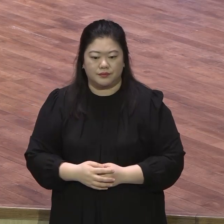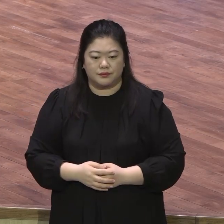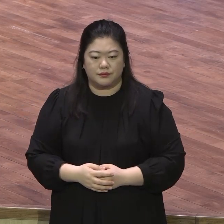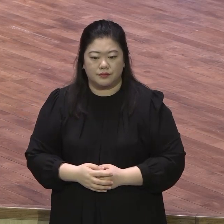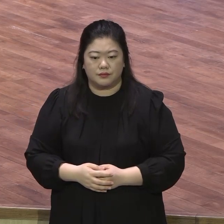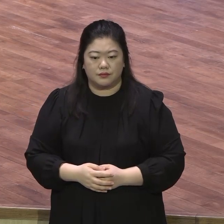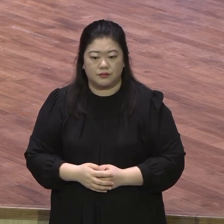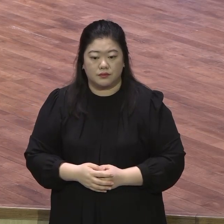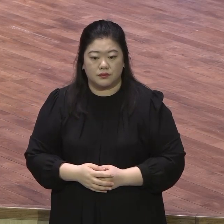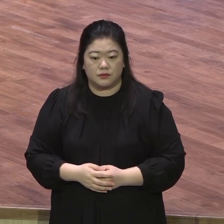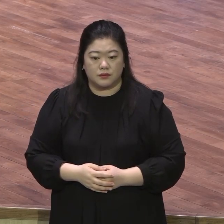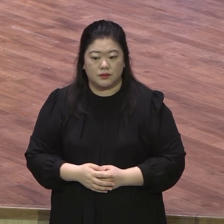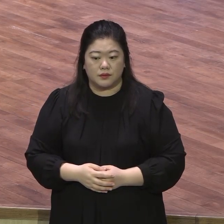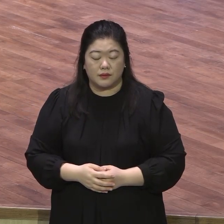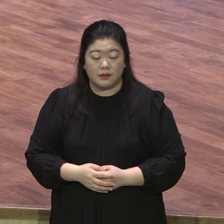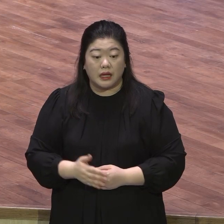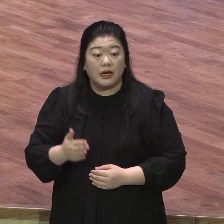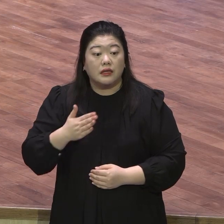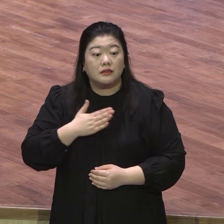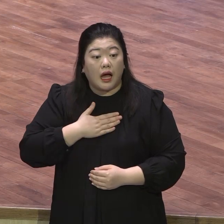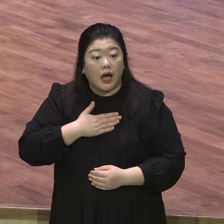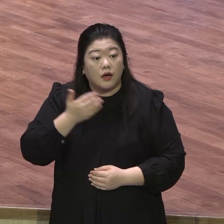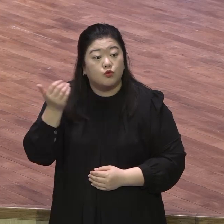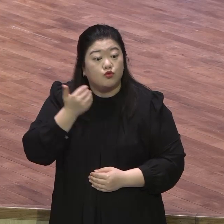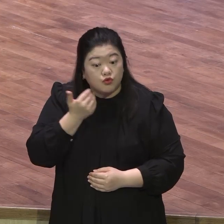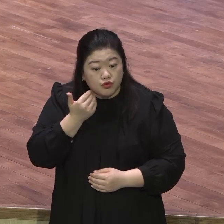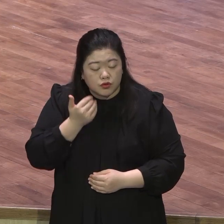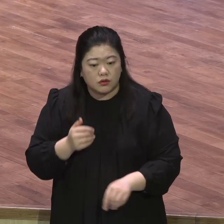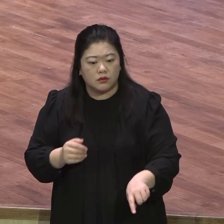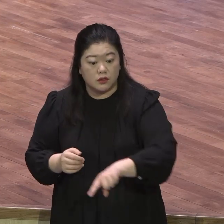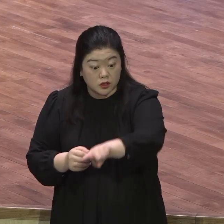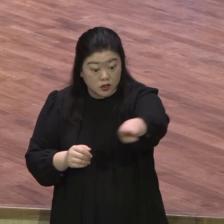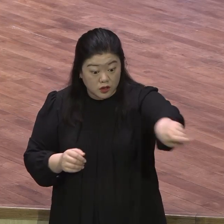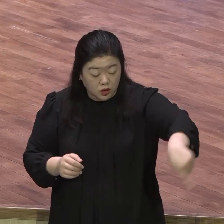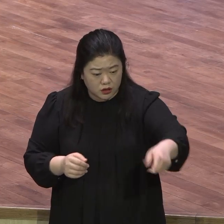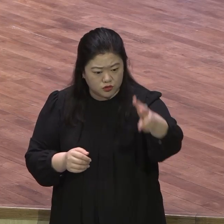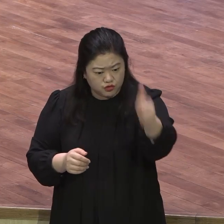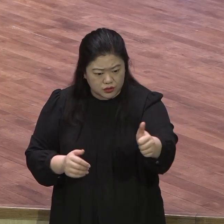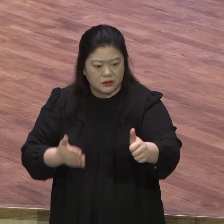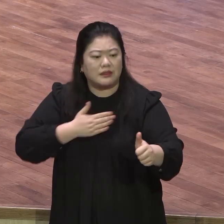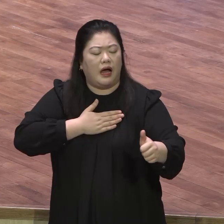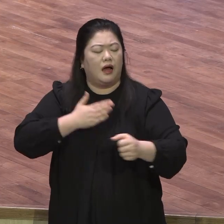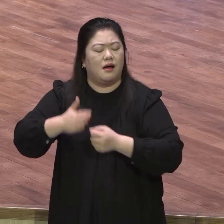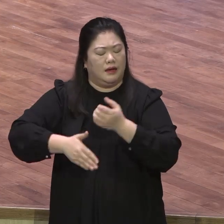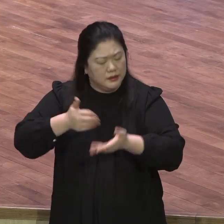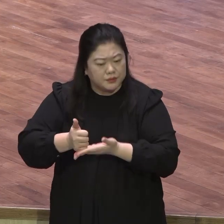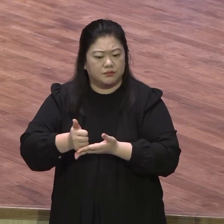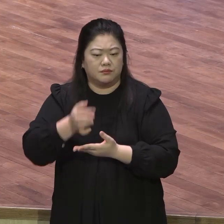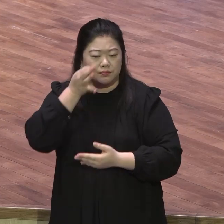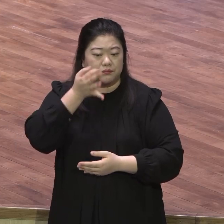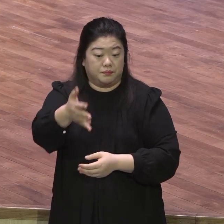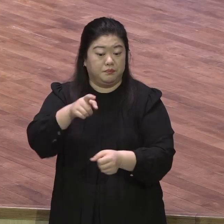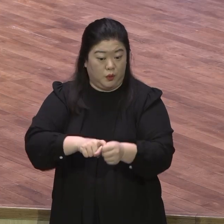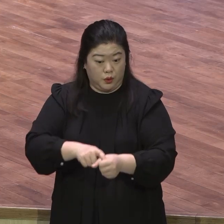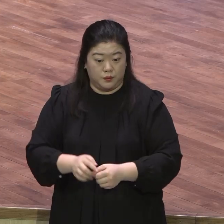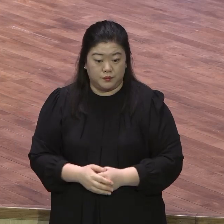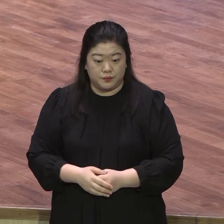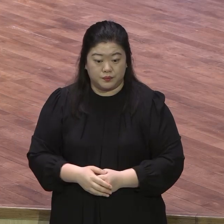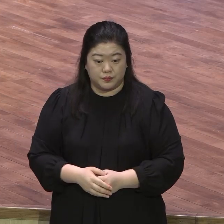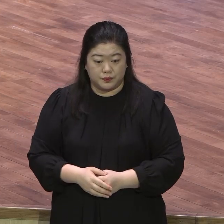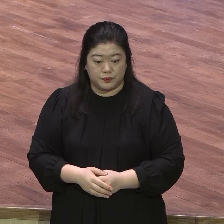내가 그들의 하나님들 그들의 주인 되려고 그들을 속에 같이 있으려고 하나님께서 성막을 통해서